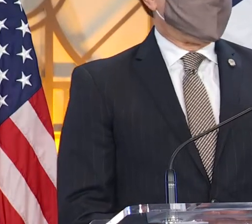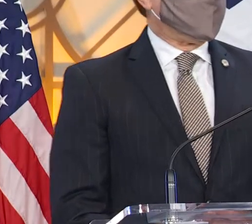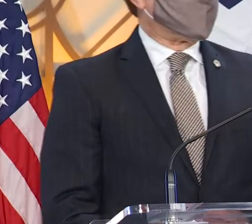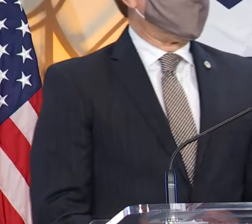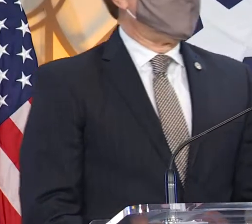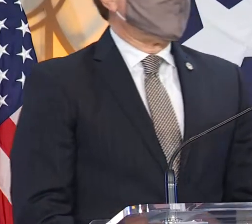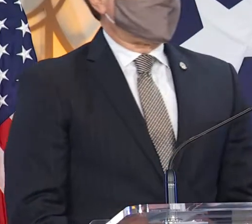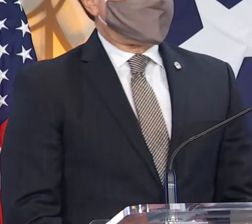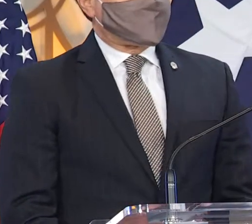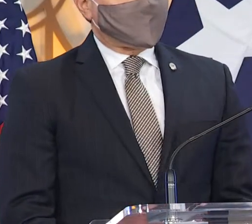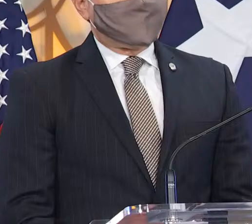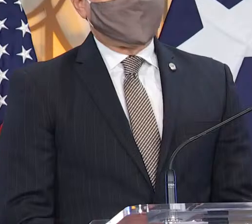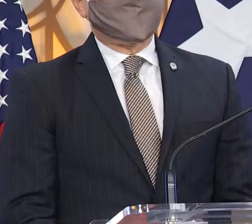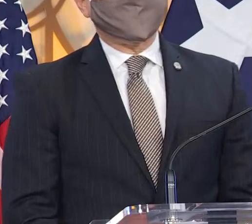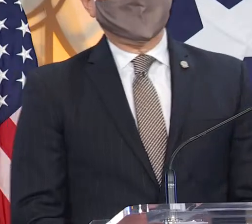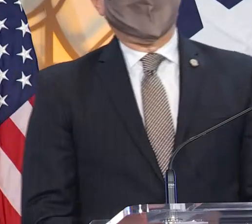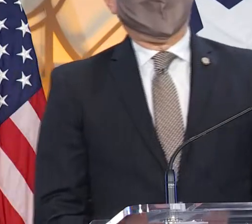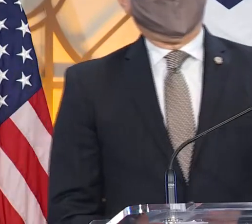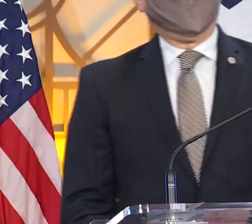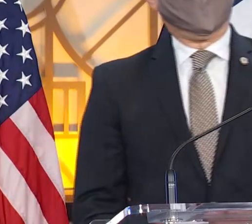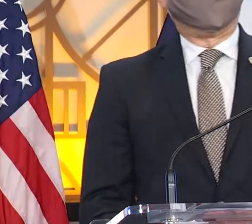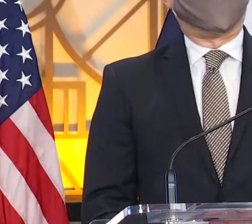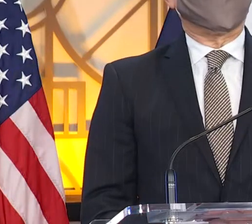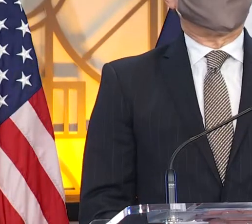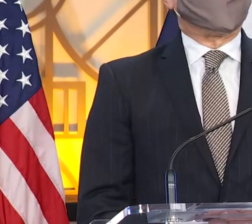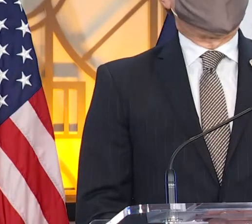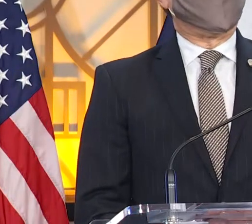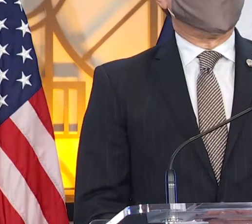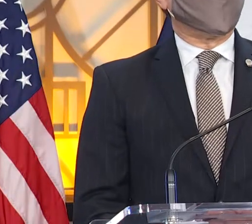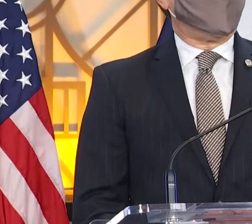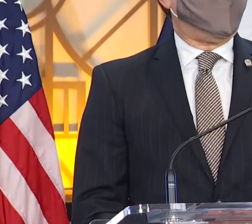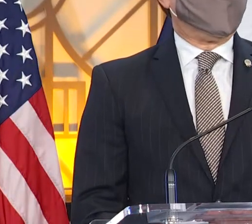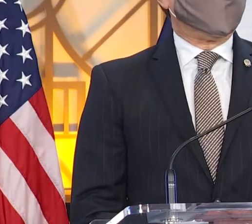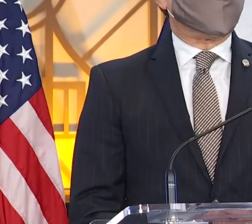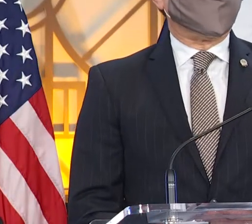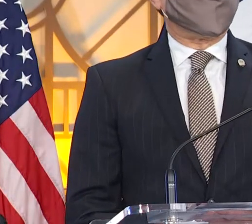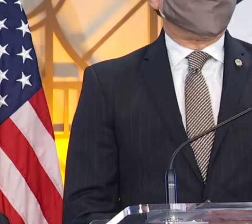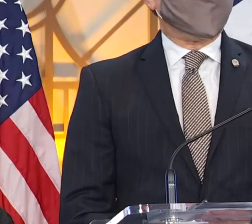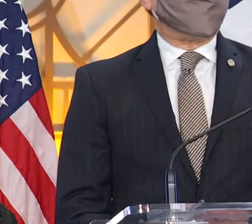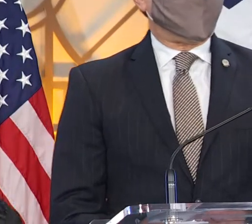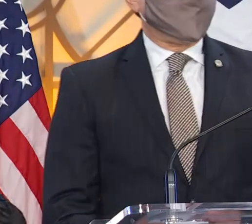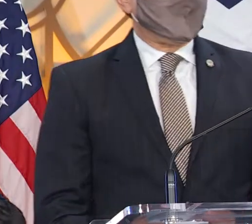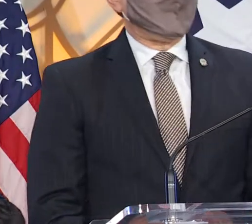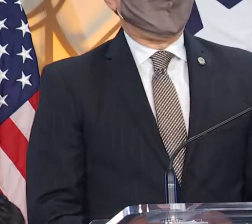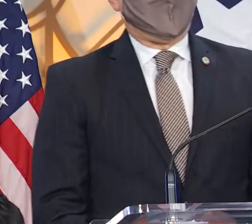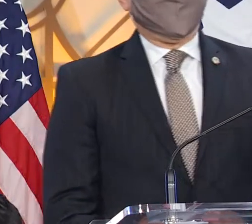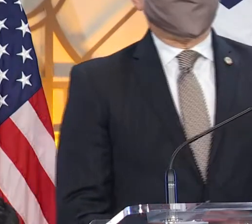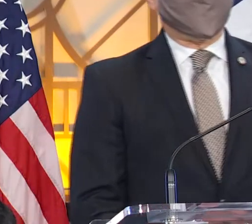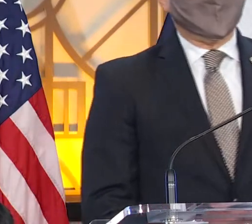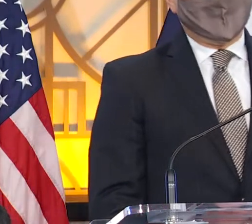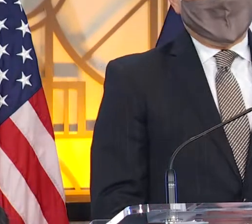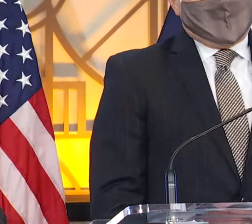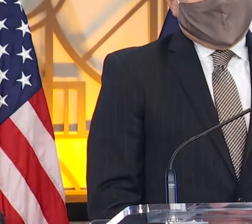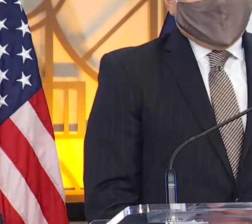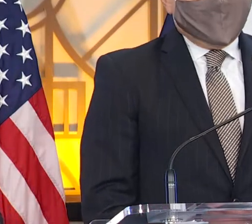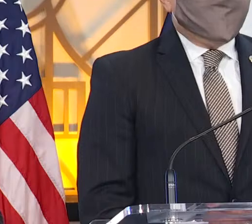en la ciudad de Houston, específicamente en el puerto espacial de Houston o el Houston Spaceport.